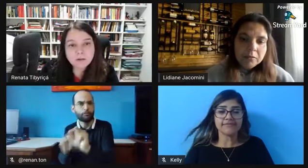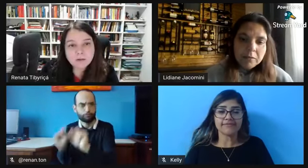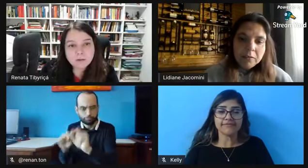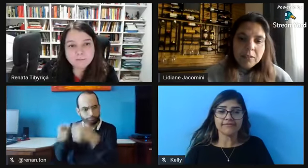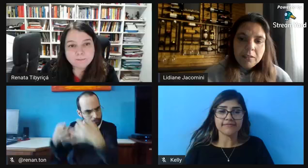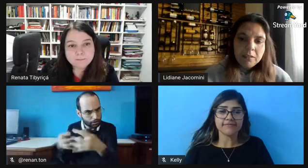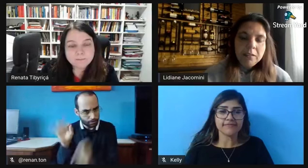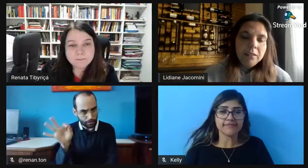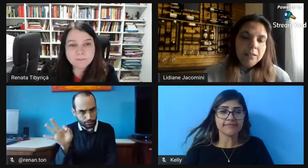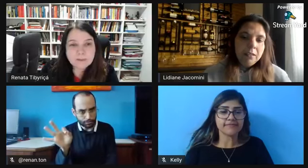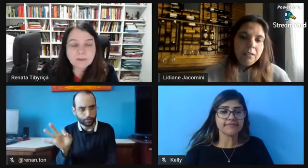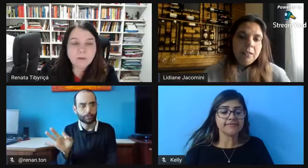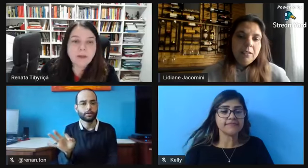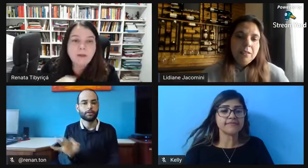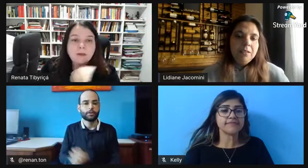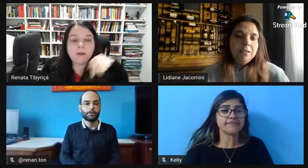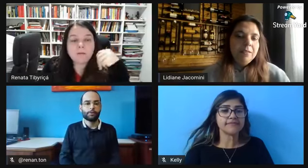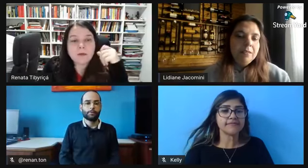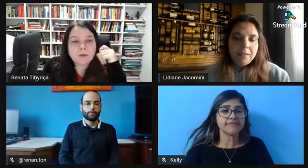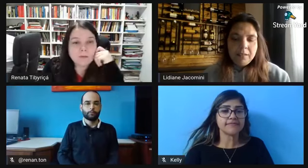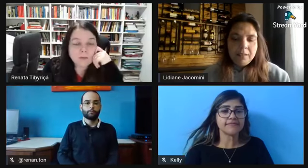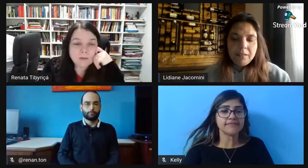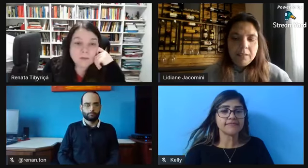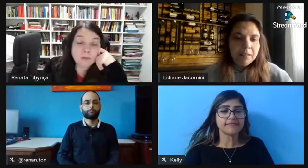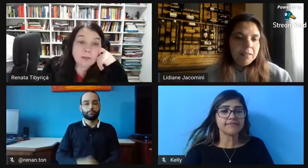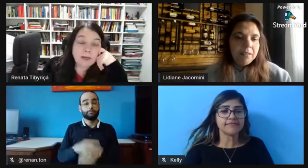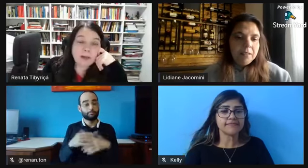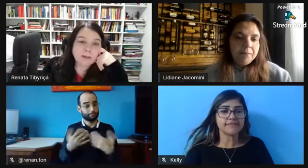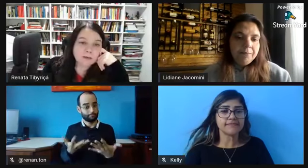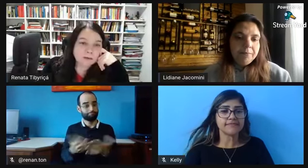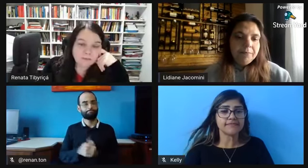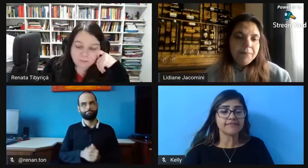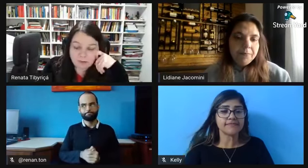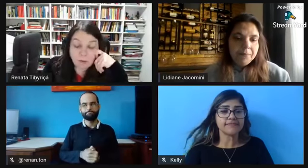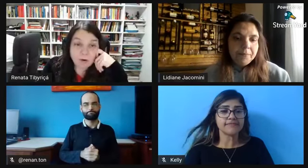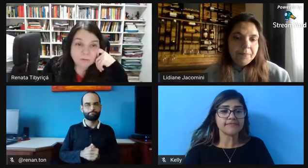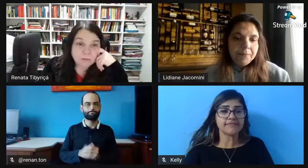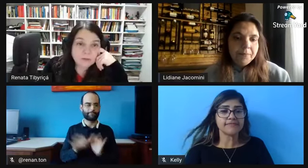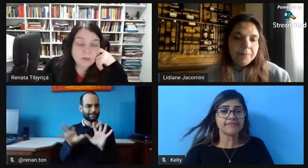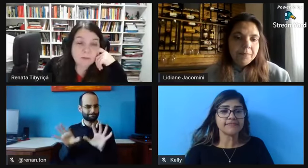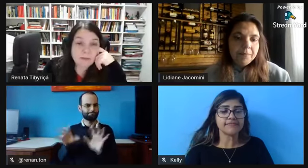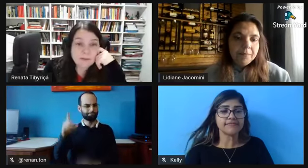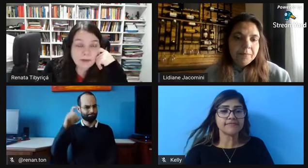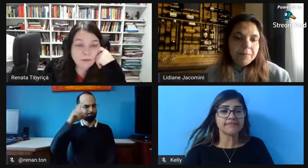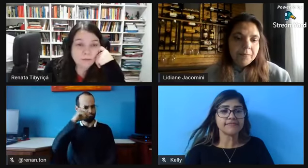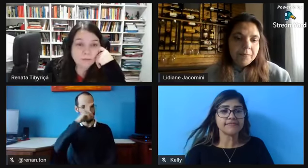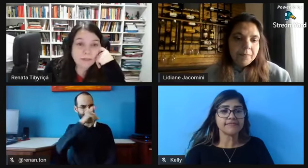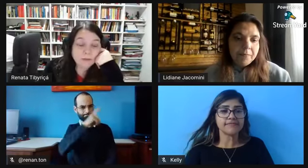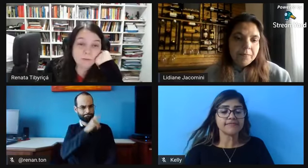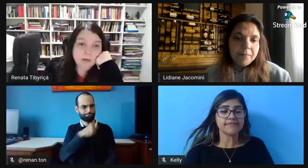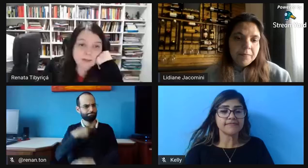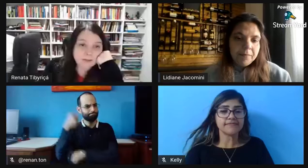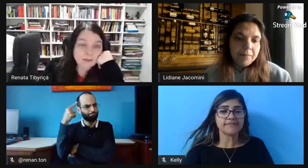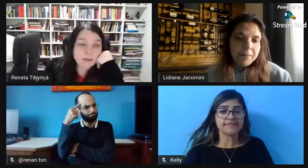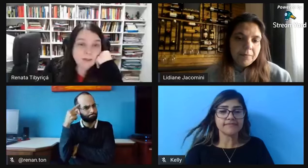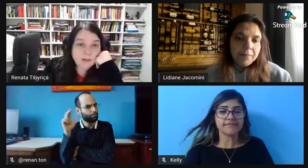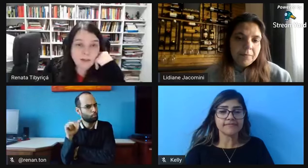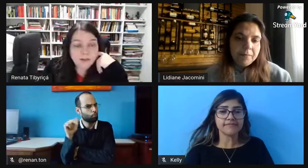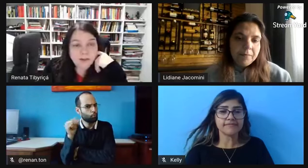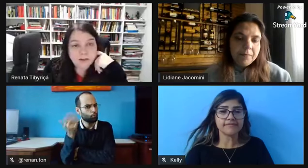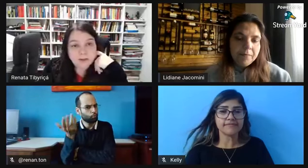Isso. Então, é uma situação complicada, a qual eu nunca tinha pensado sobre isso, mas